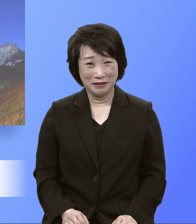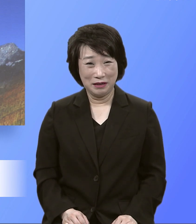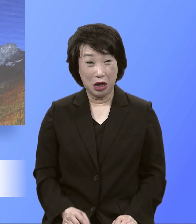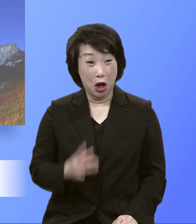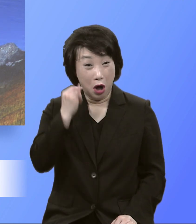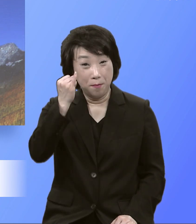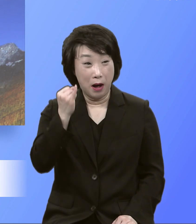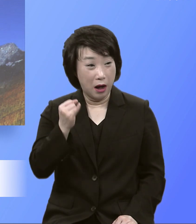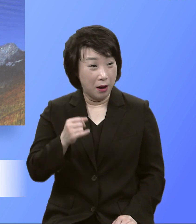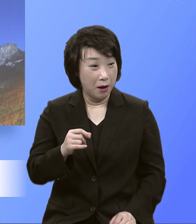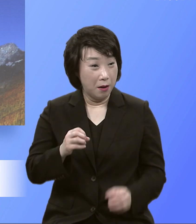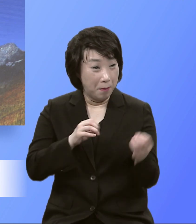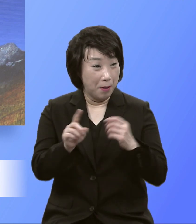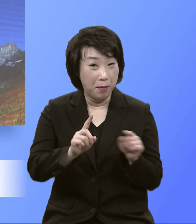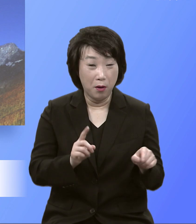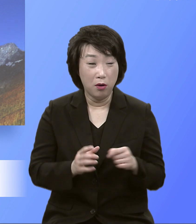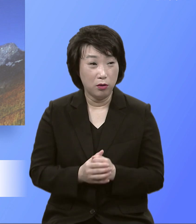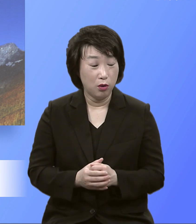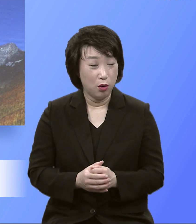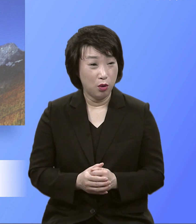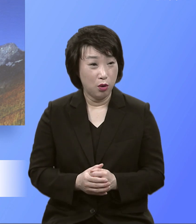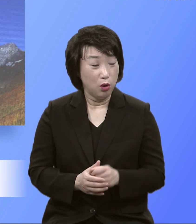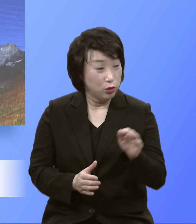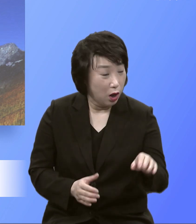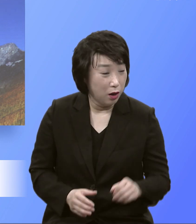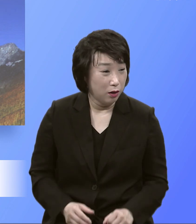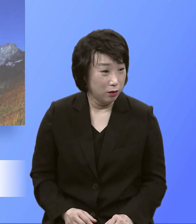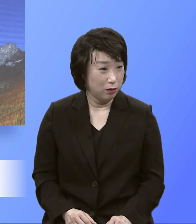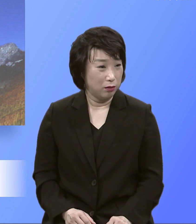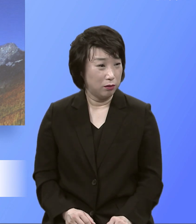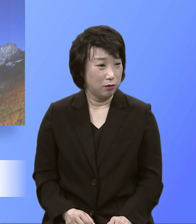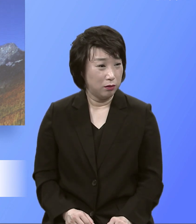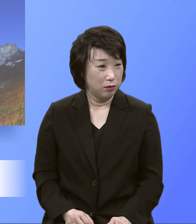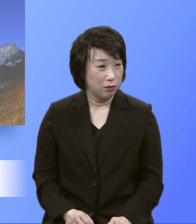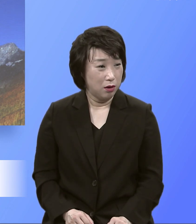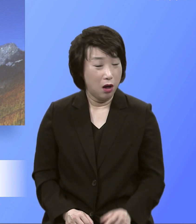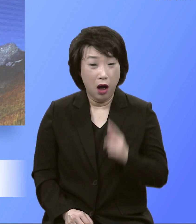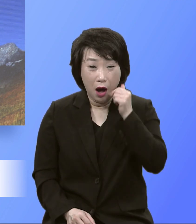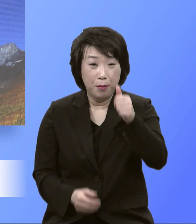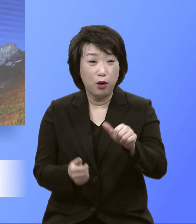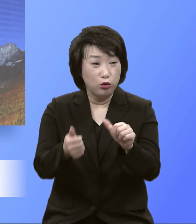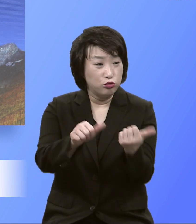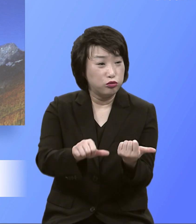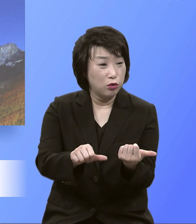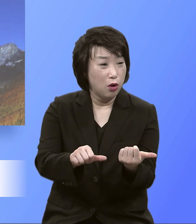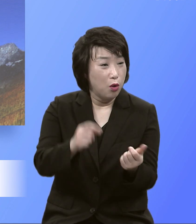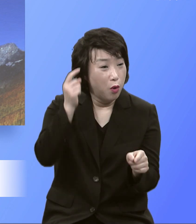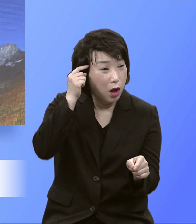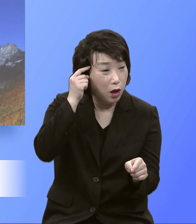이게 엄마가 뭐라고 하느냐? 아니 아버지가 왜